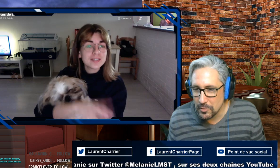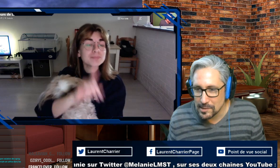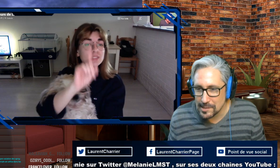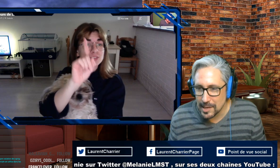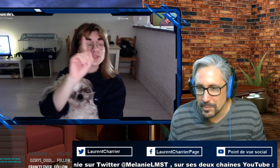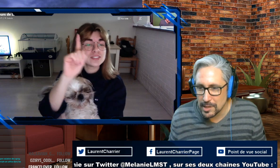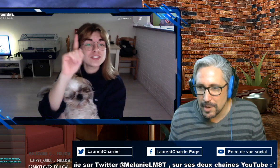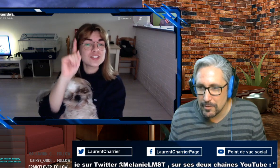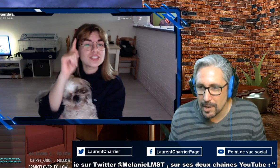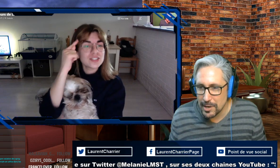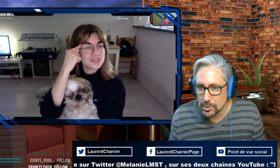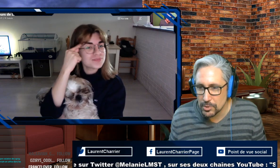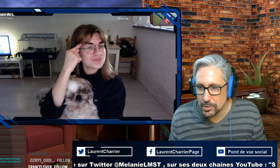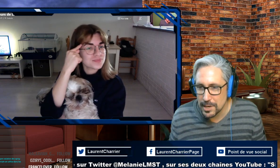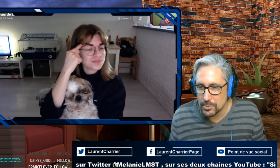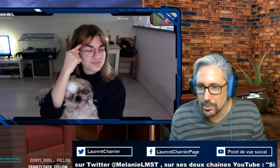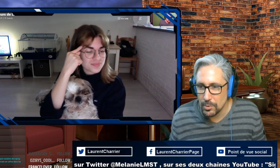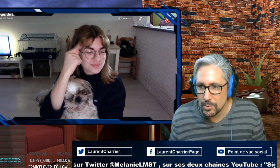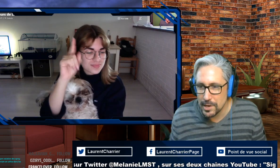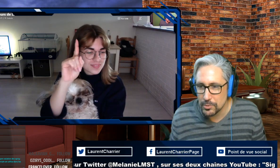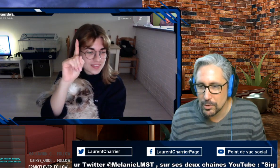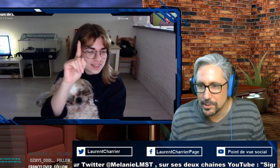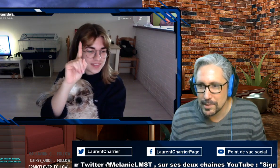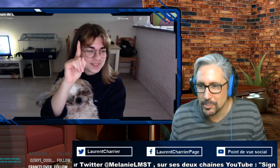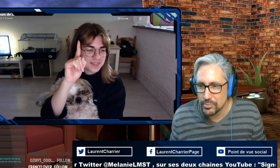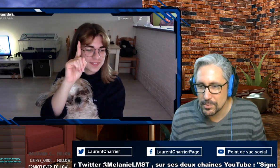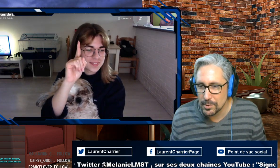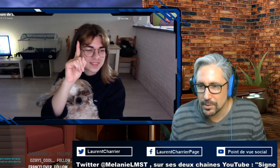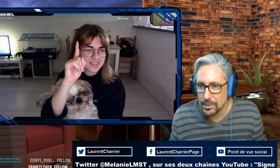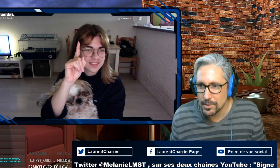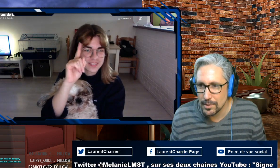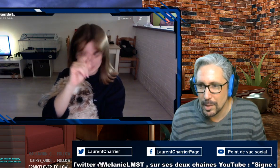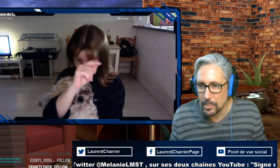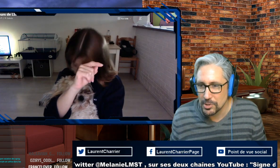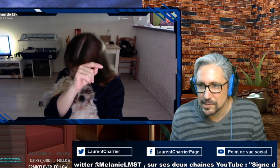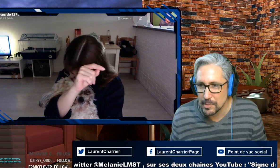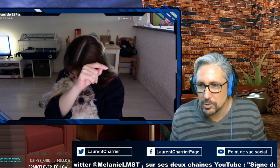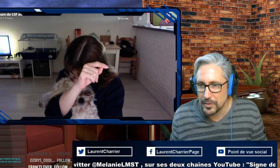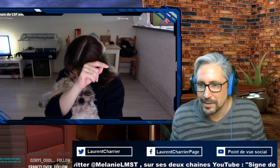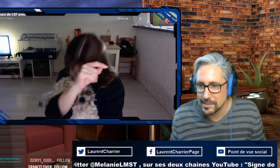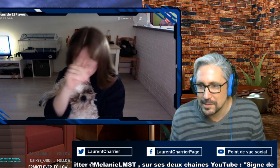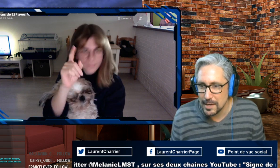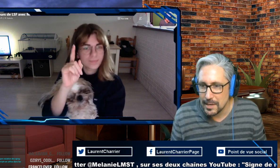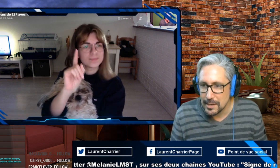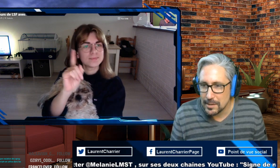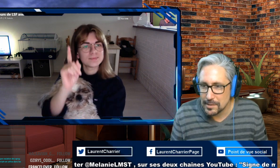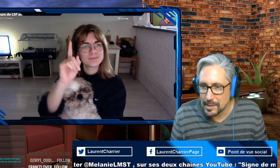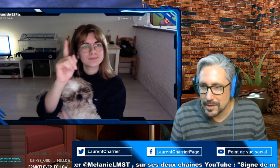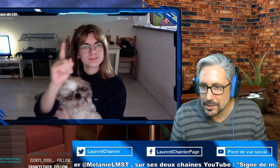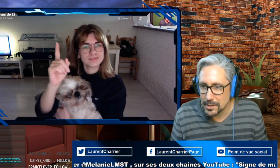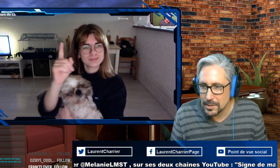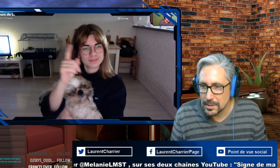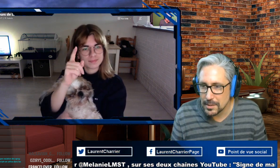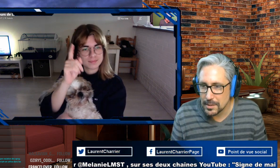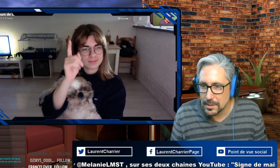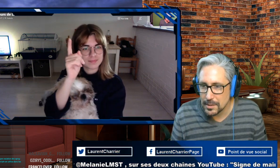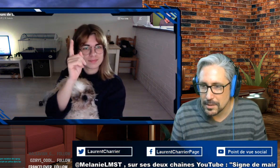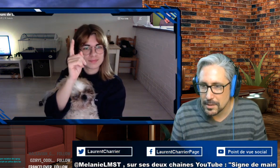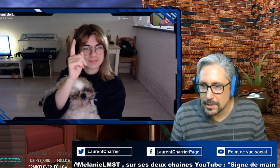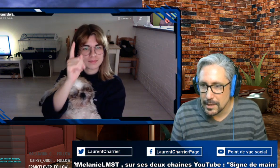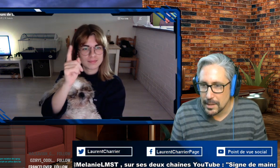T'as eu l'info, c'est stream. Bah voilà, bah, je garde le lien de côté pour un prochain stream. Je verrai si ça marche.